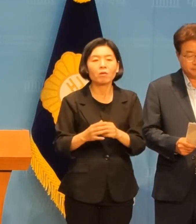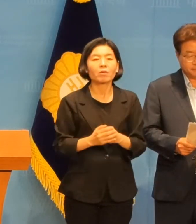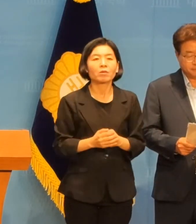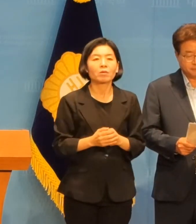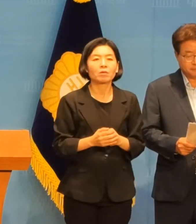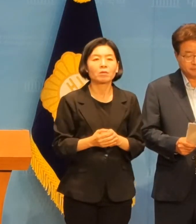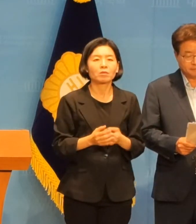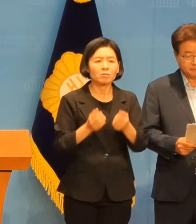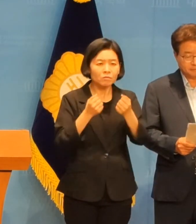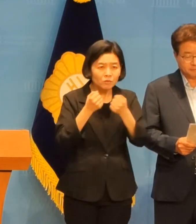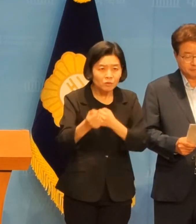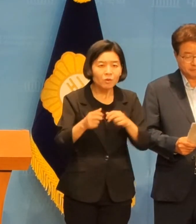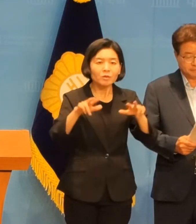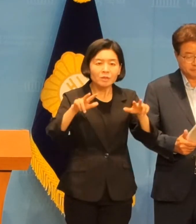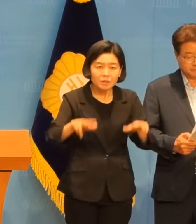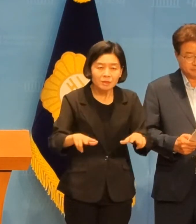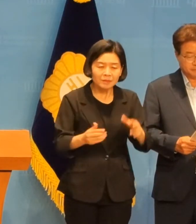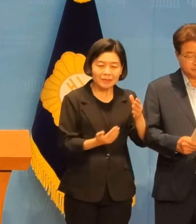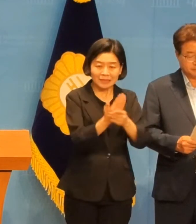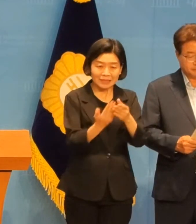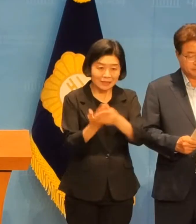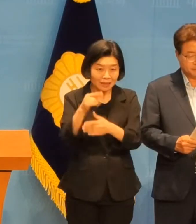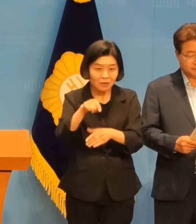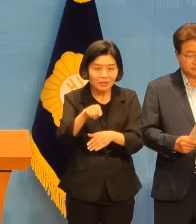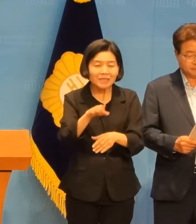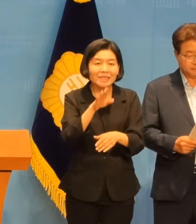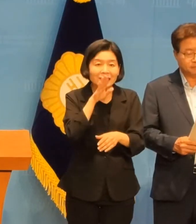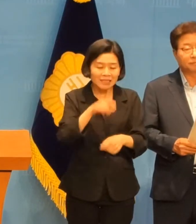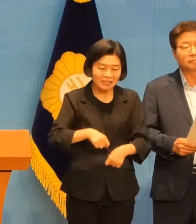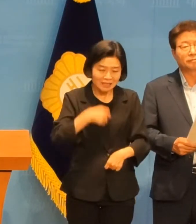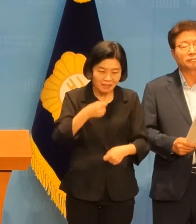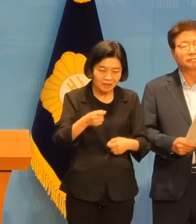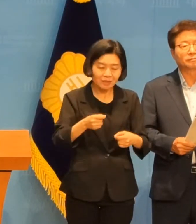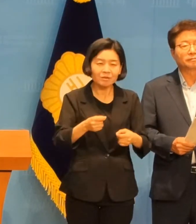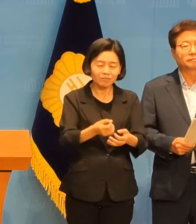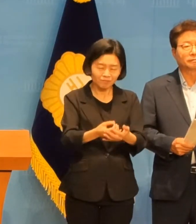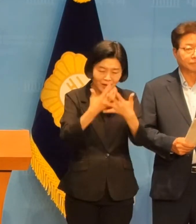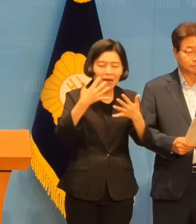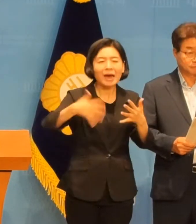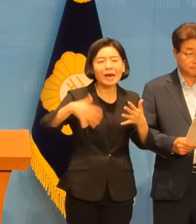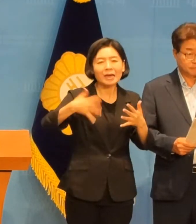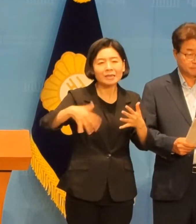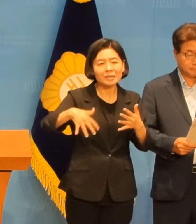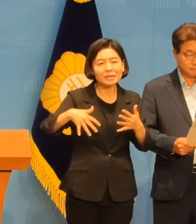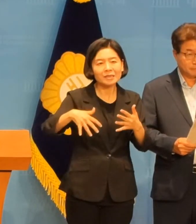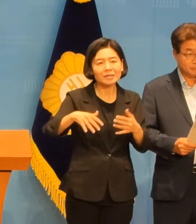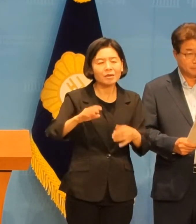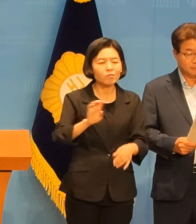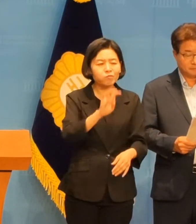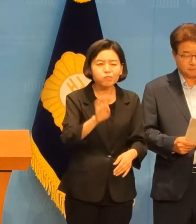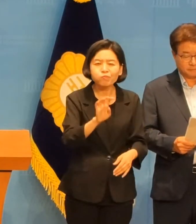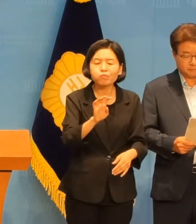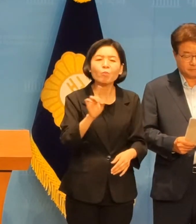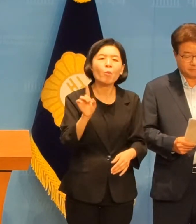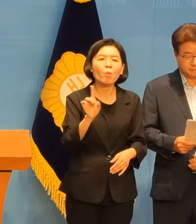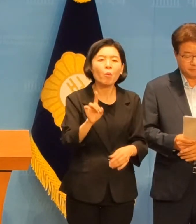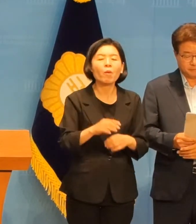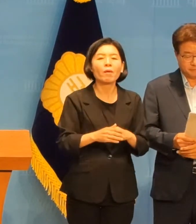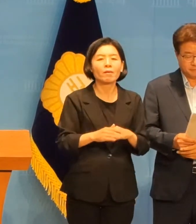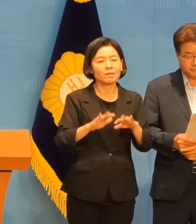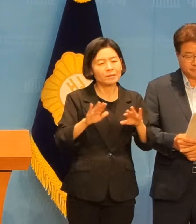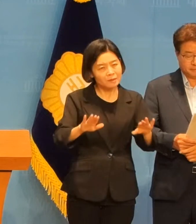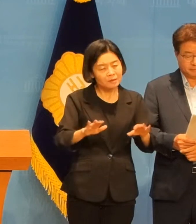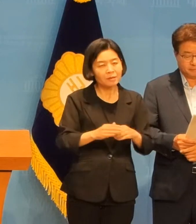하지만 아직도 많은 사건들이 진상이 규명되지 않은 채 미궁에 빠져 있는 것도 사실입니다.